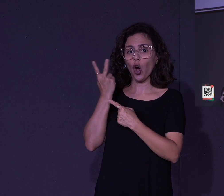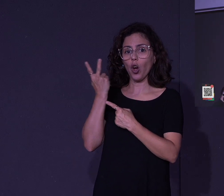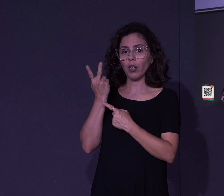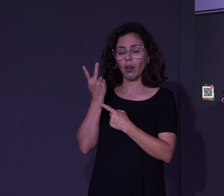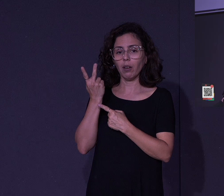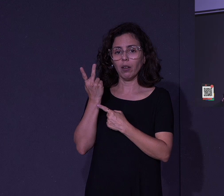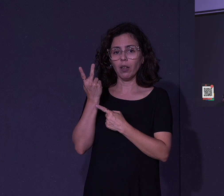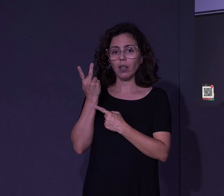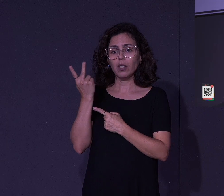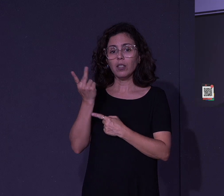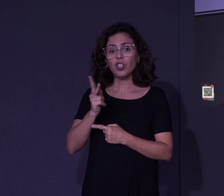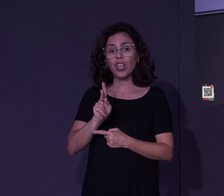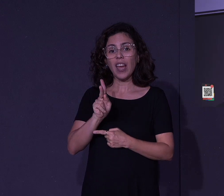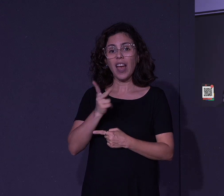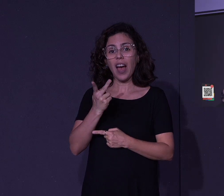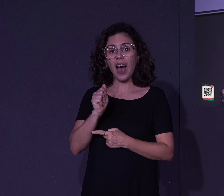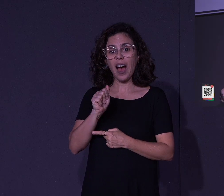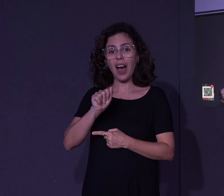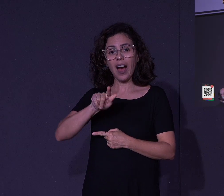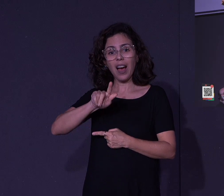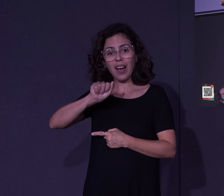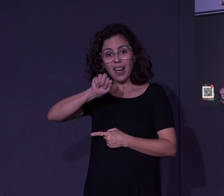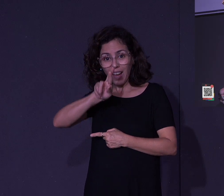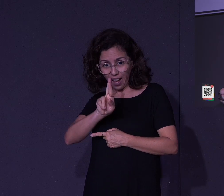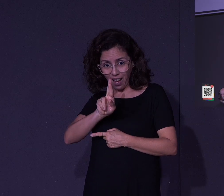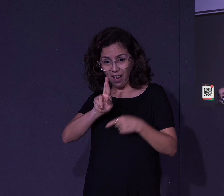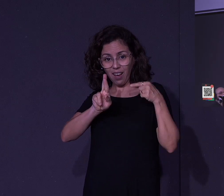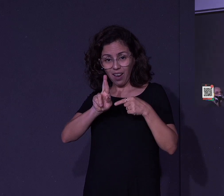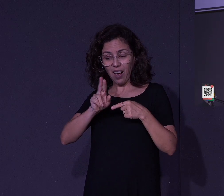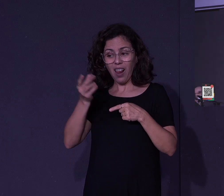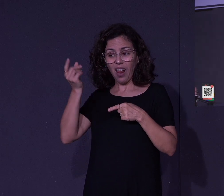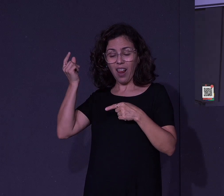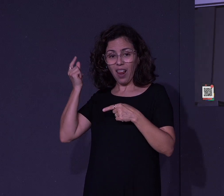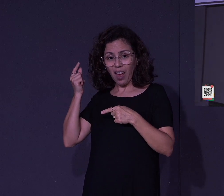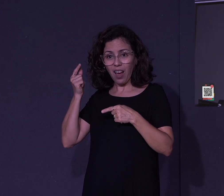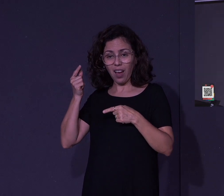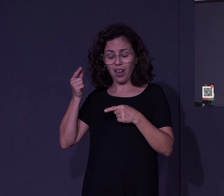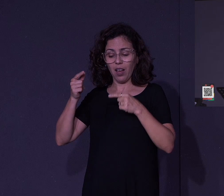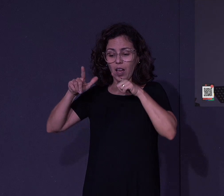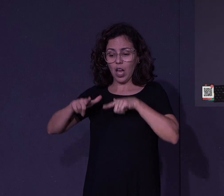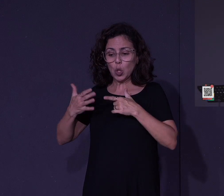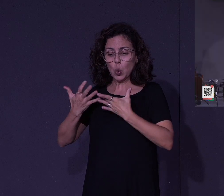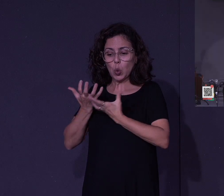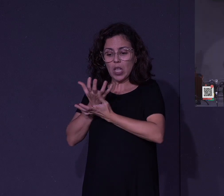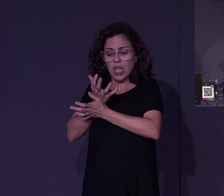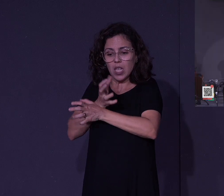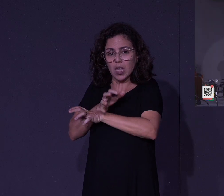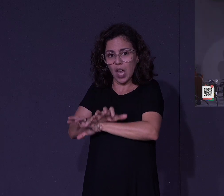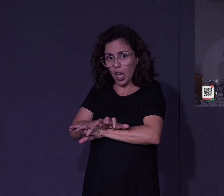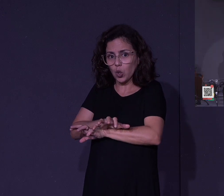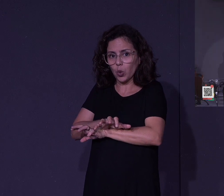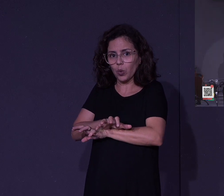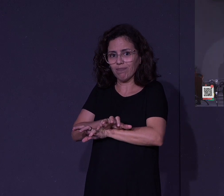El Roi foi lá. O Deus que vê. E o Deus que se permite